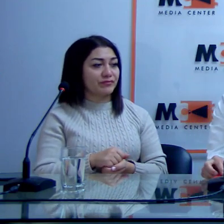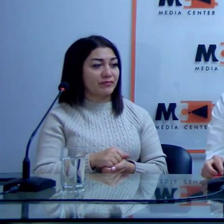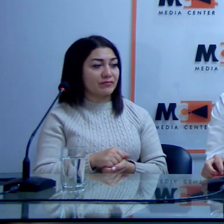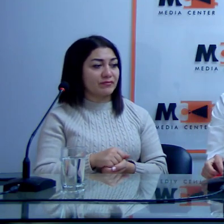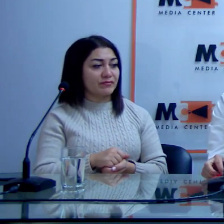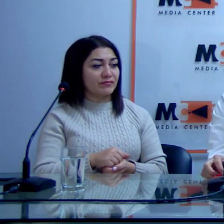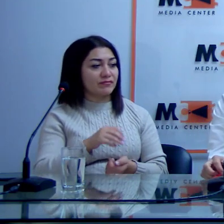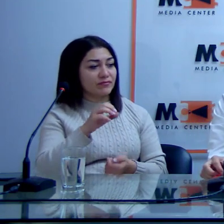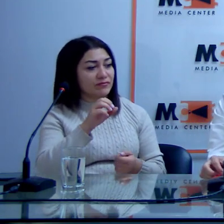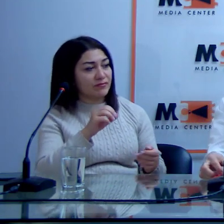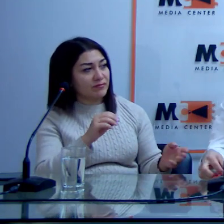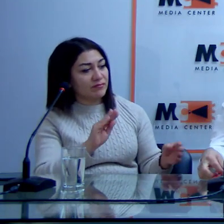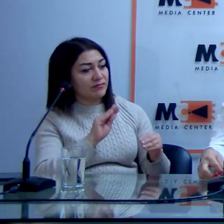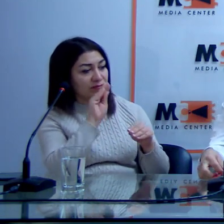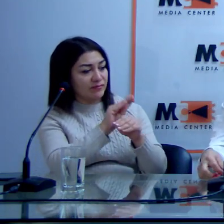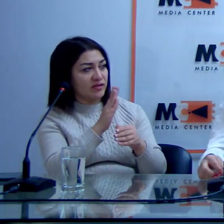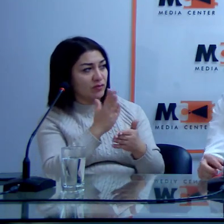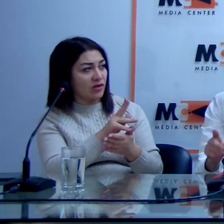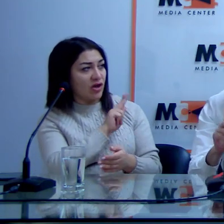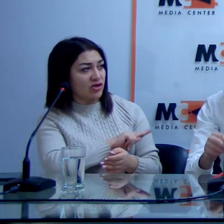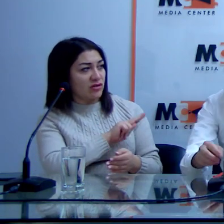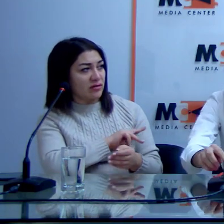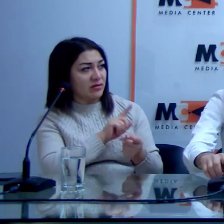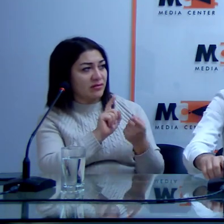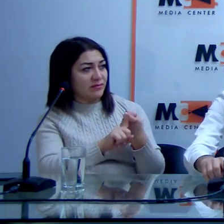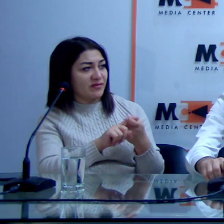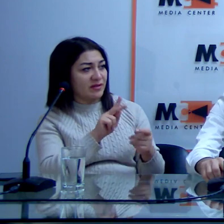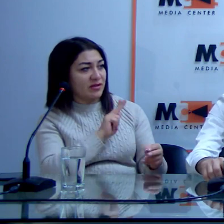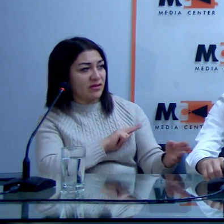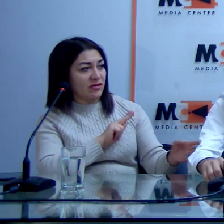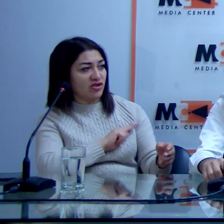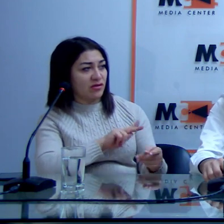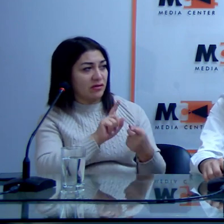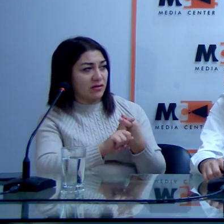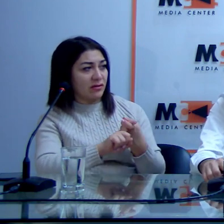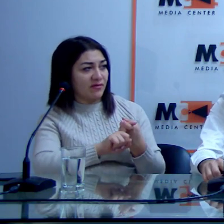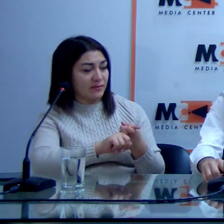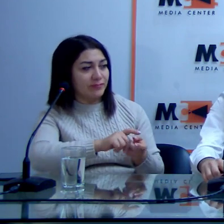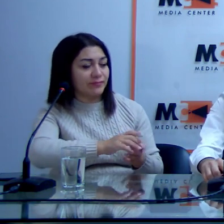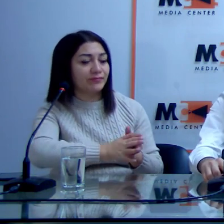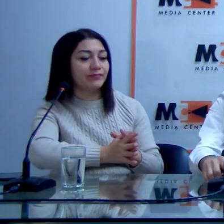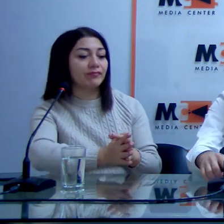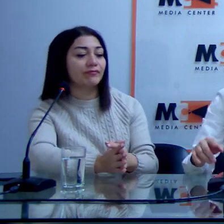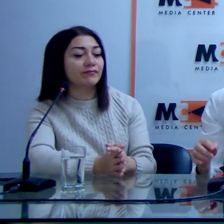Եթե Արտաշես ունի լրացում զբաղվածության հետ կապված, խնդրեմ։